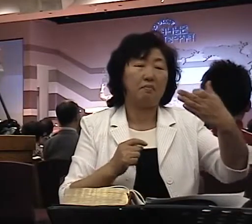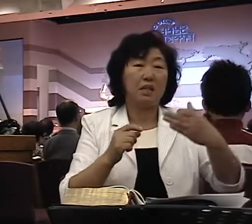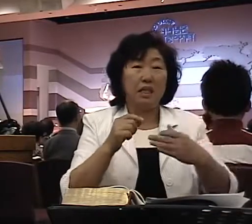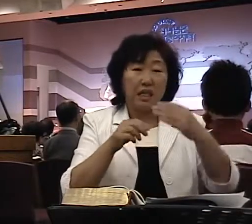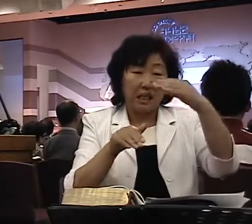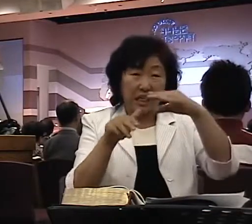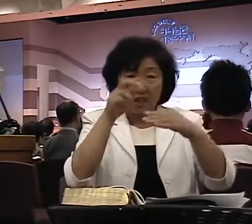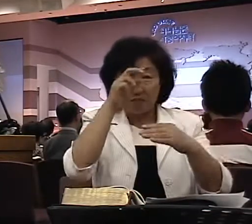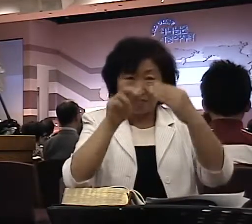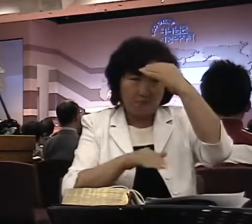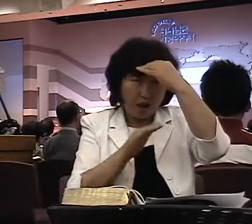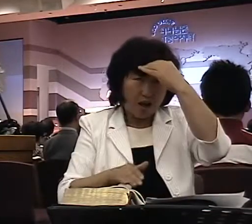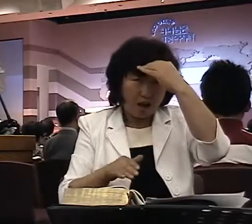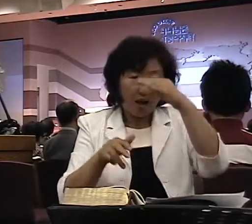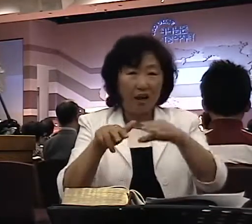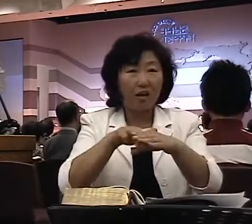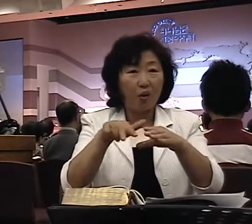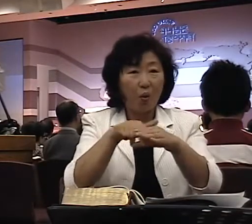기독교인이라는 간판을 쓰고 있는,